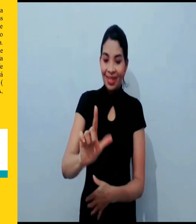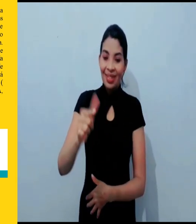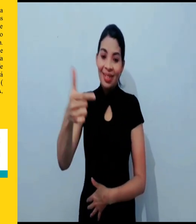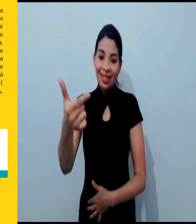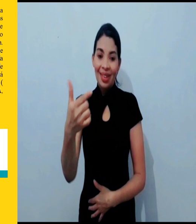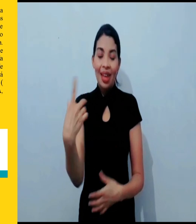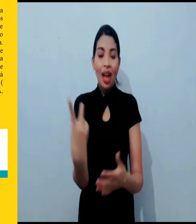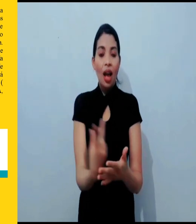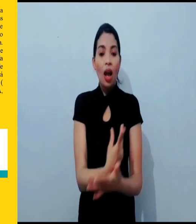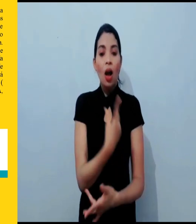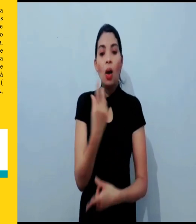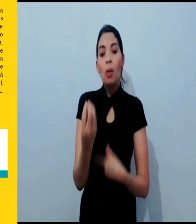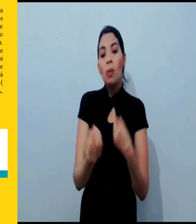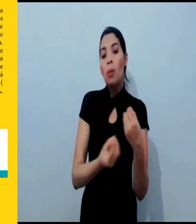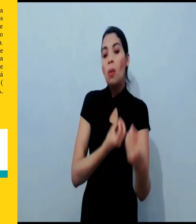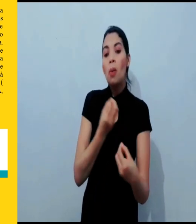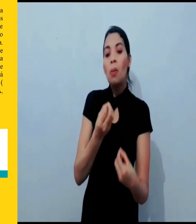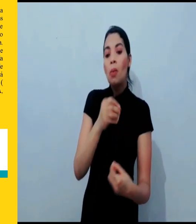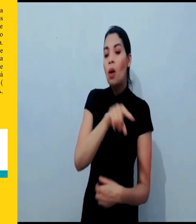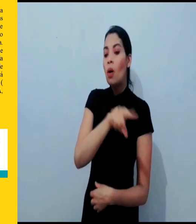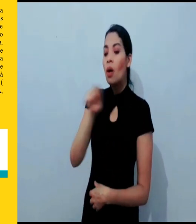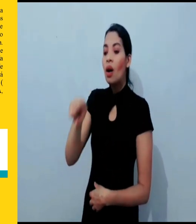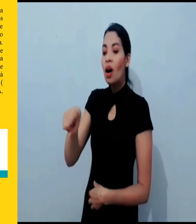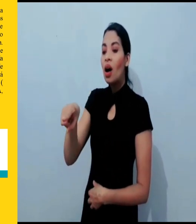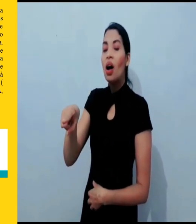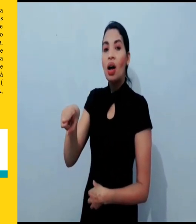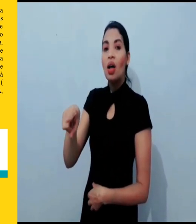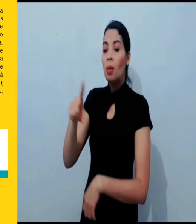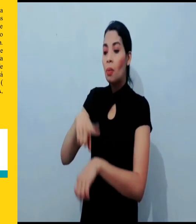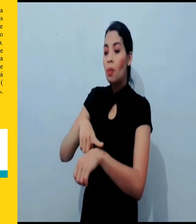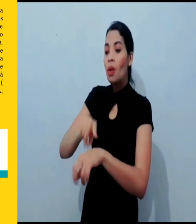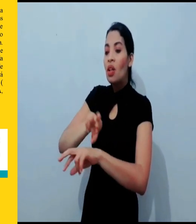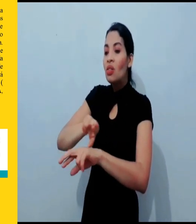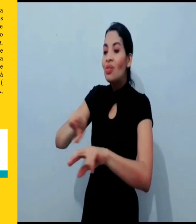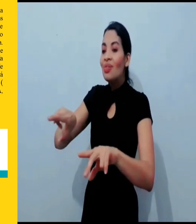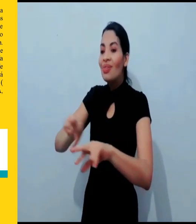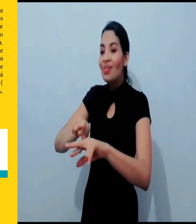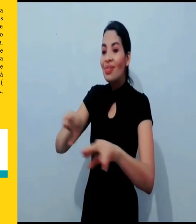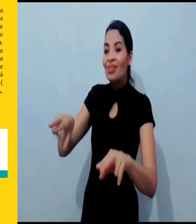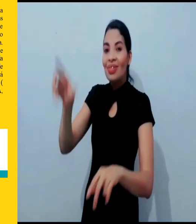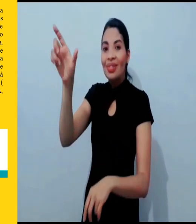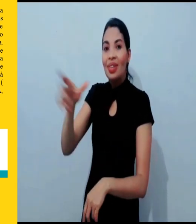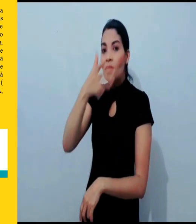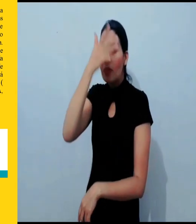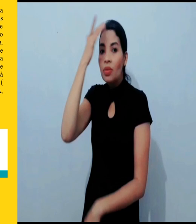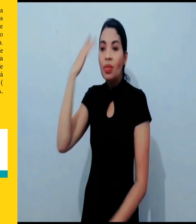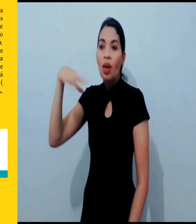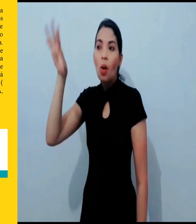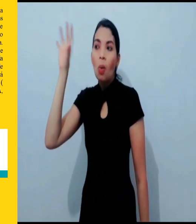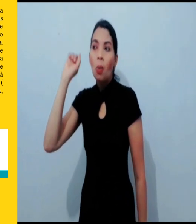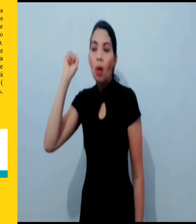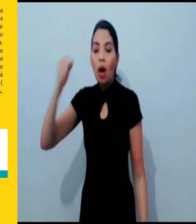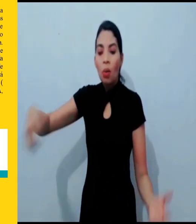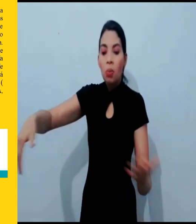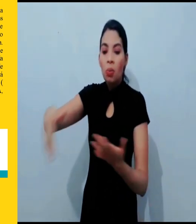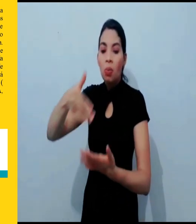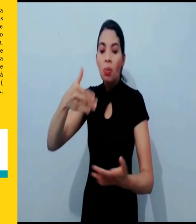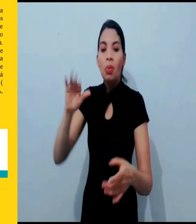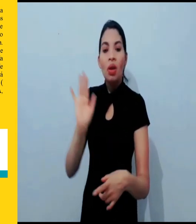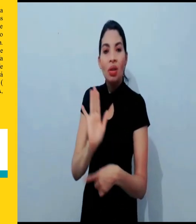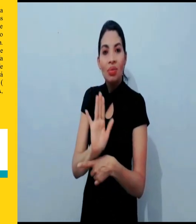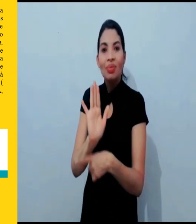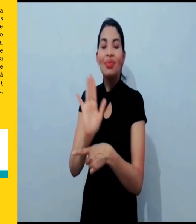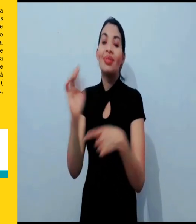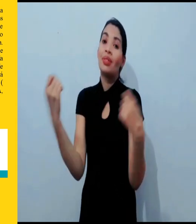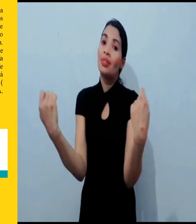língua desenvolve-se em outro contexto, por estar direcionado aos sujeitos ouvintes